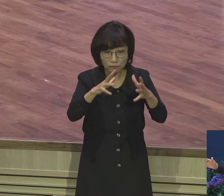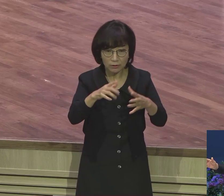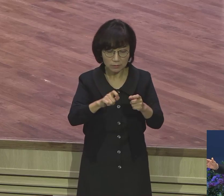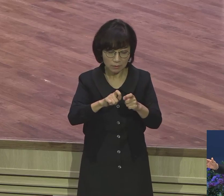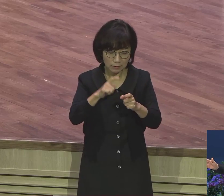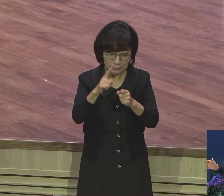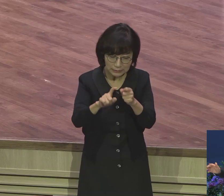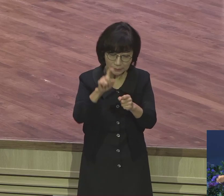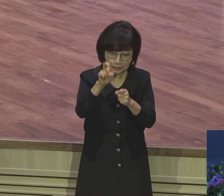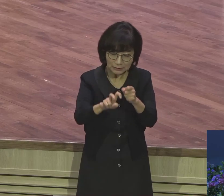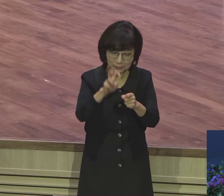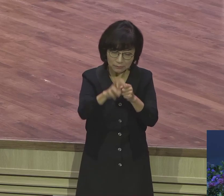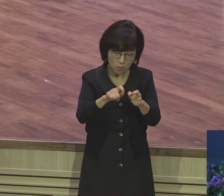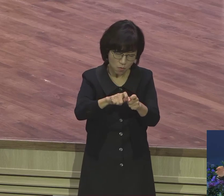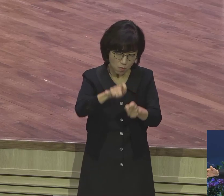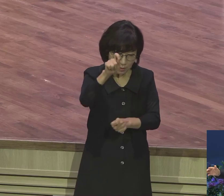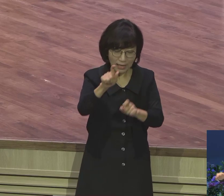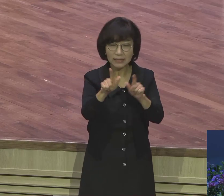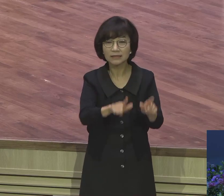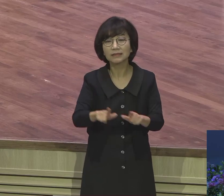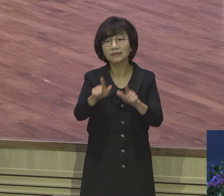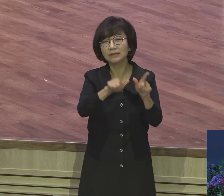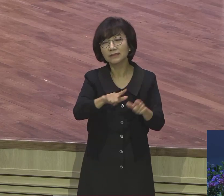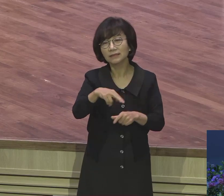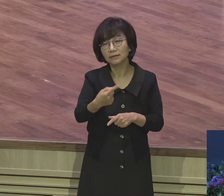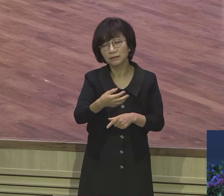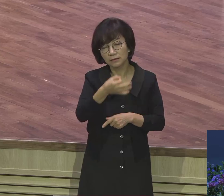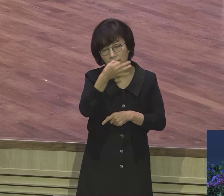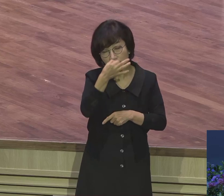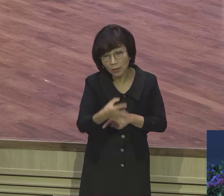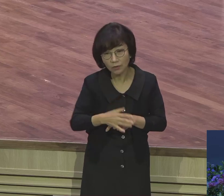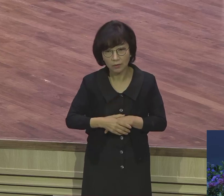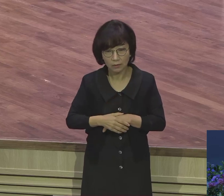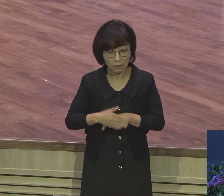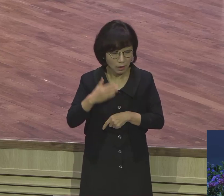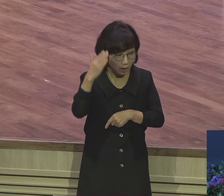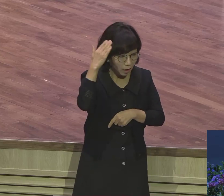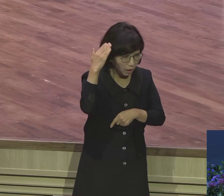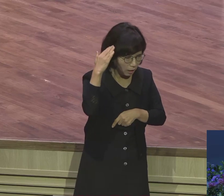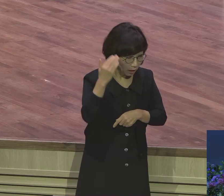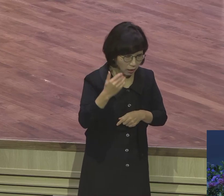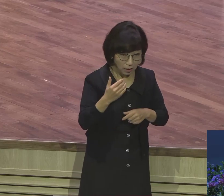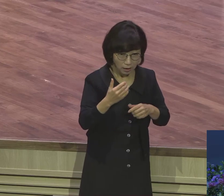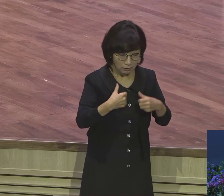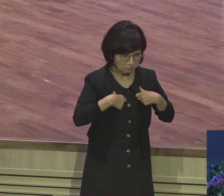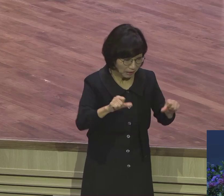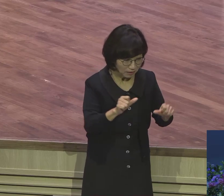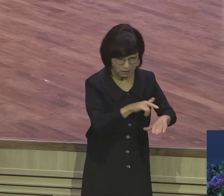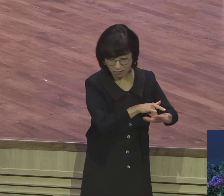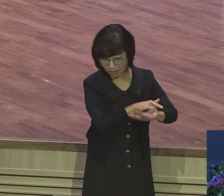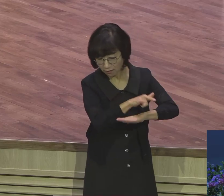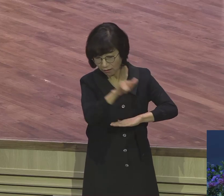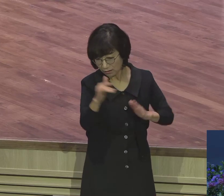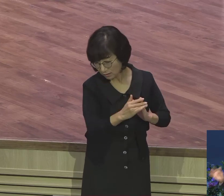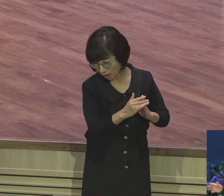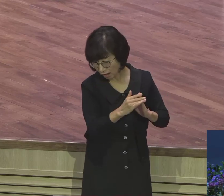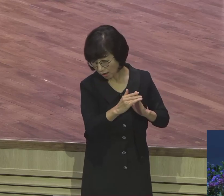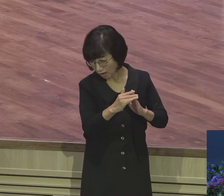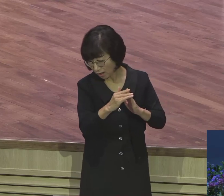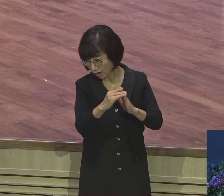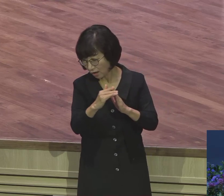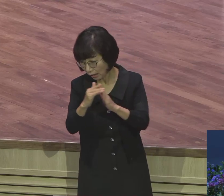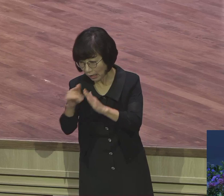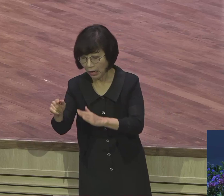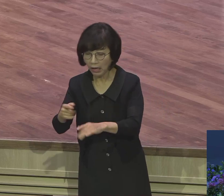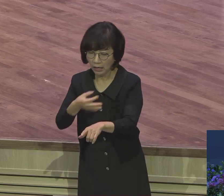40명 된 사람이나 10명 된 사람이나 이민 생활 자체가 너무 불안하기 때문에 사는 게 너무 힘들어. 그들 치유할 게 너무